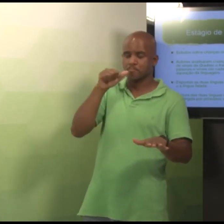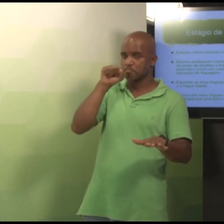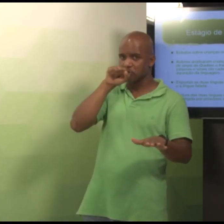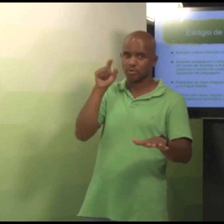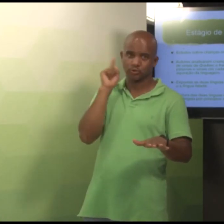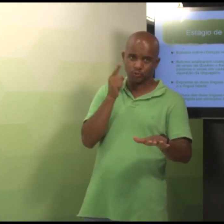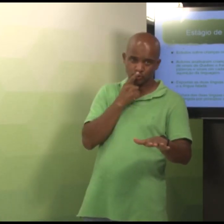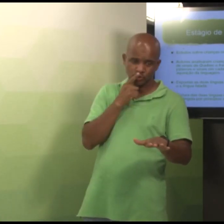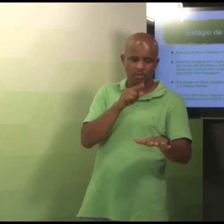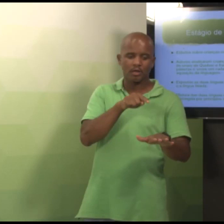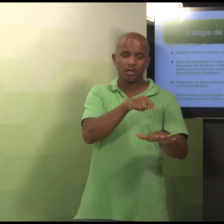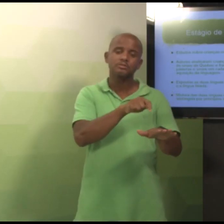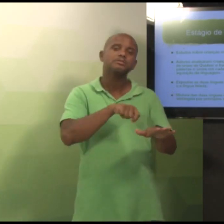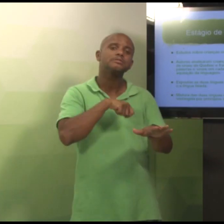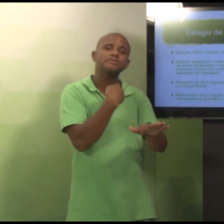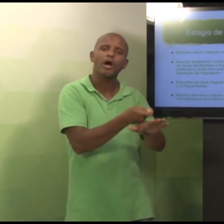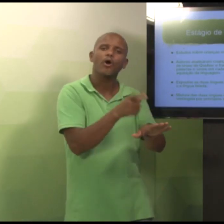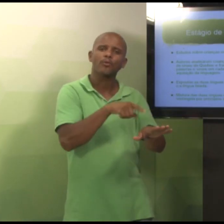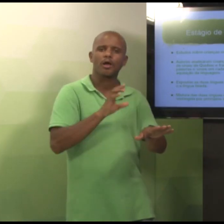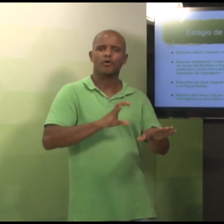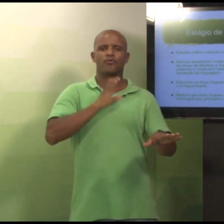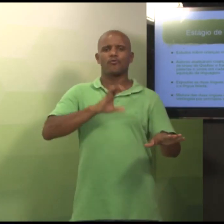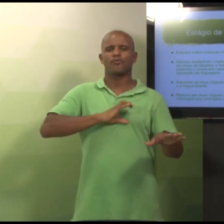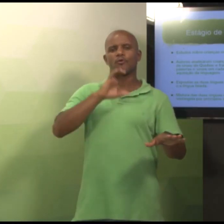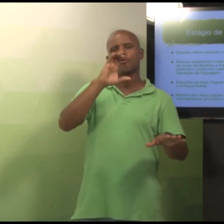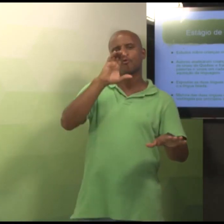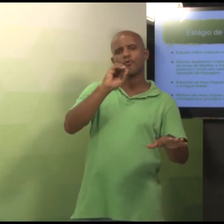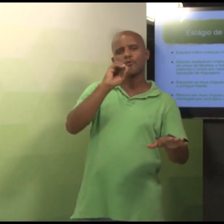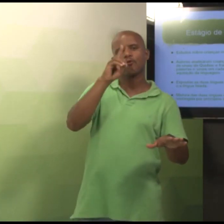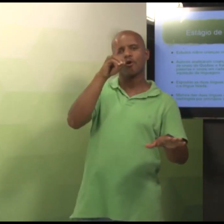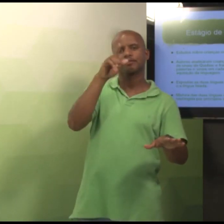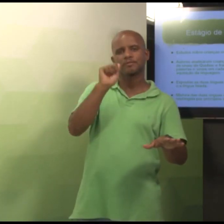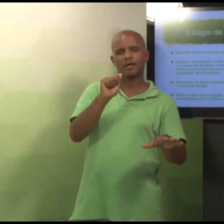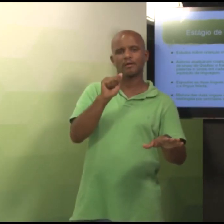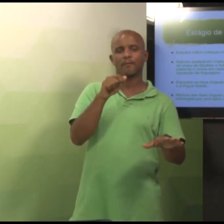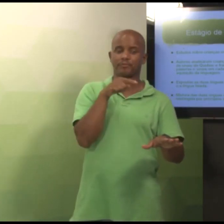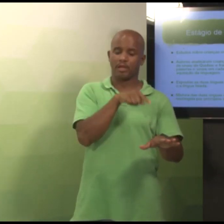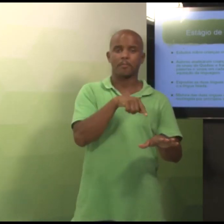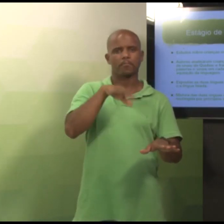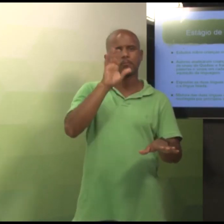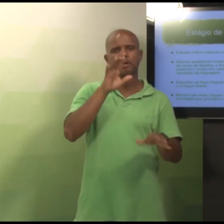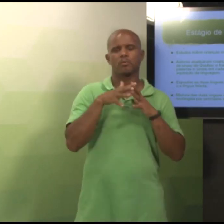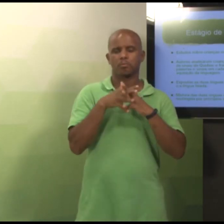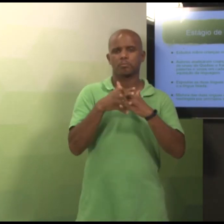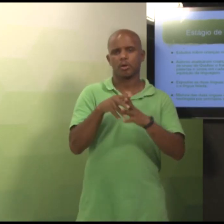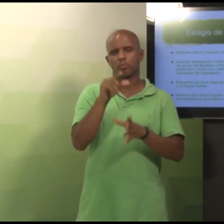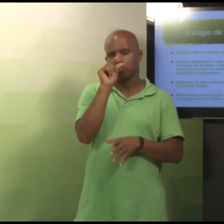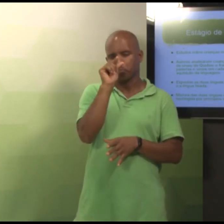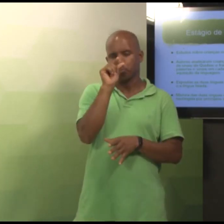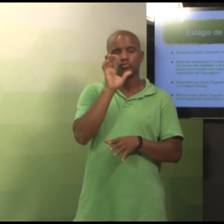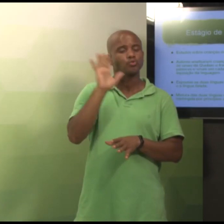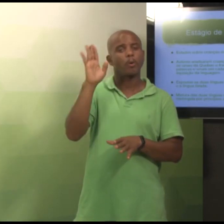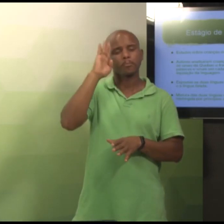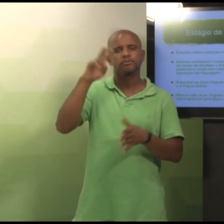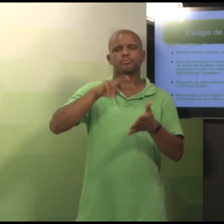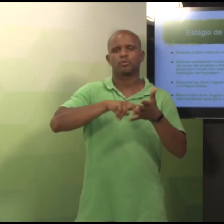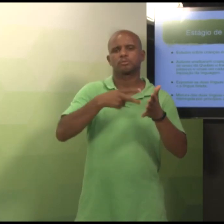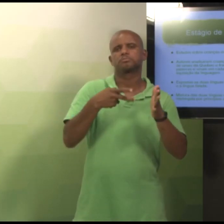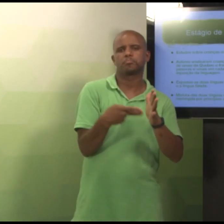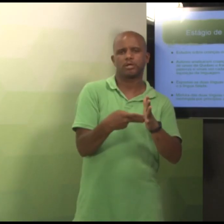Essa criança ouvinte, filha de pais surdos, ela é coda e pode gerar um